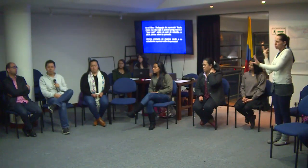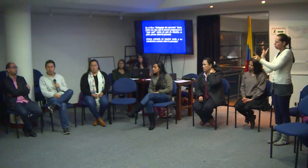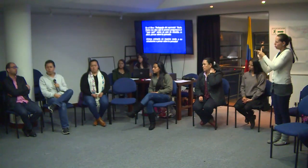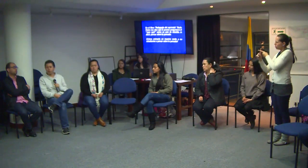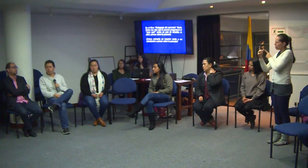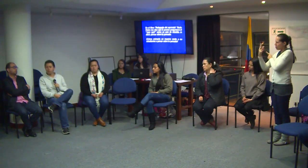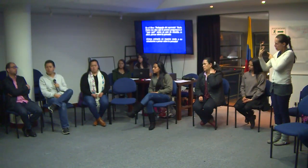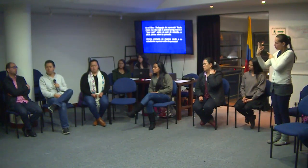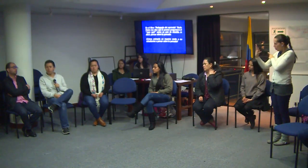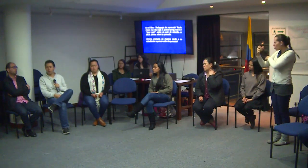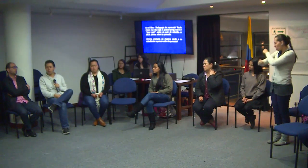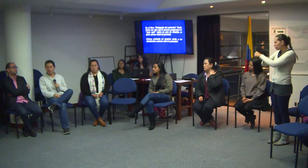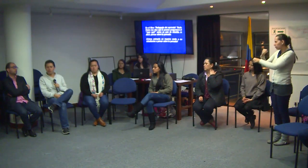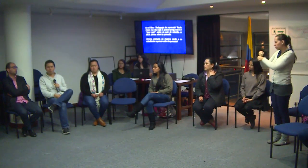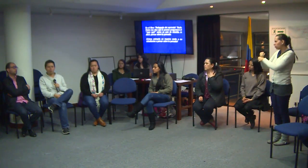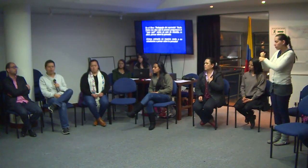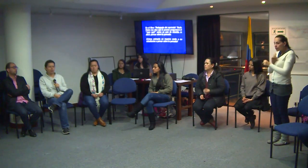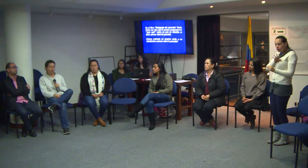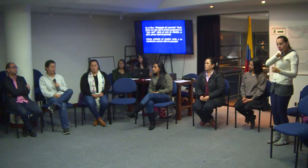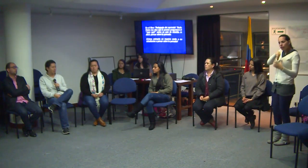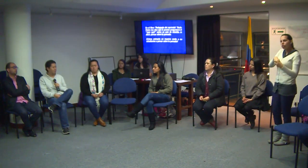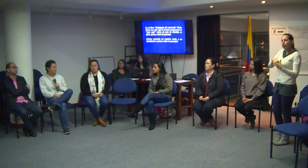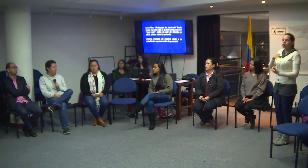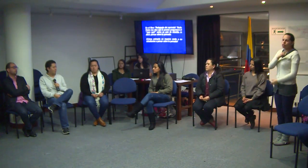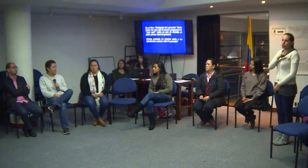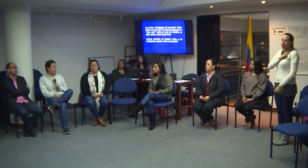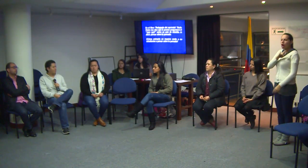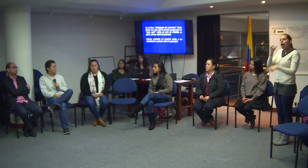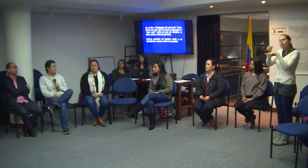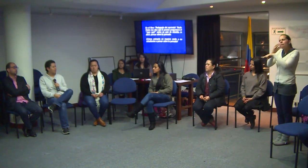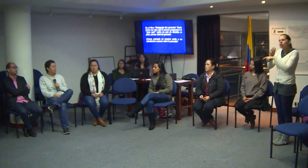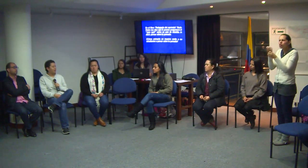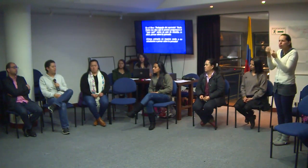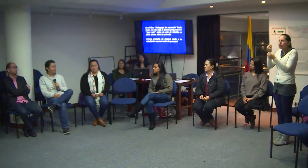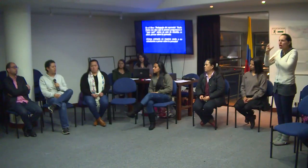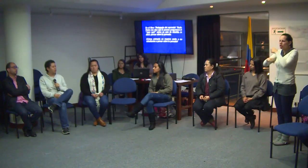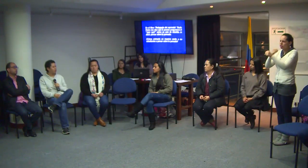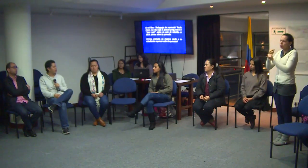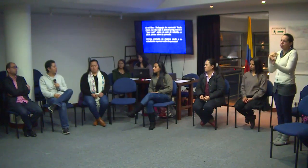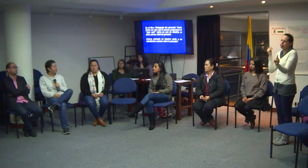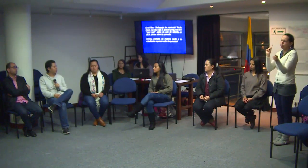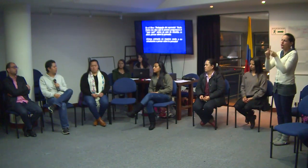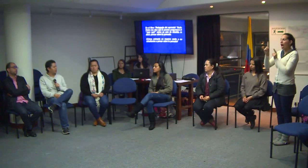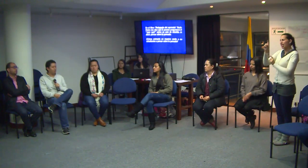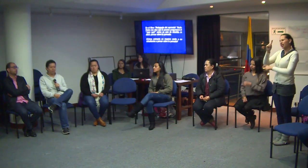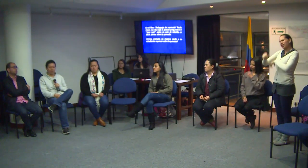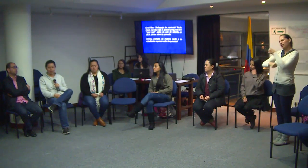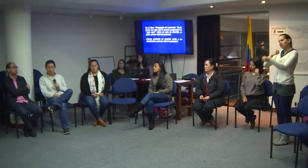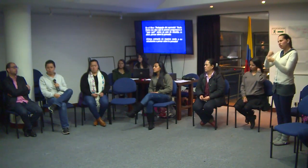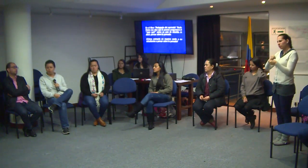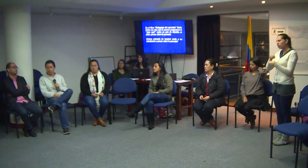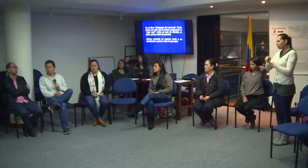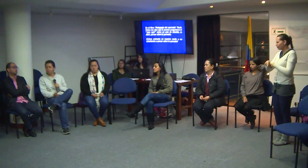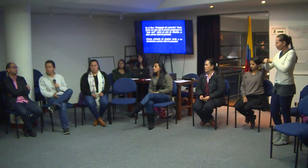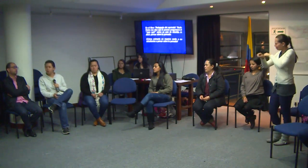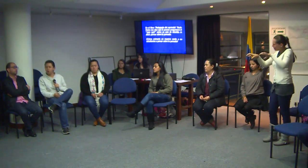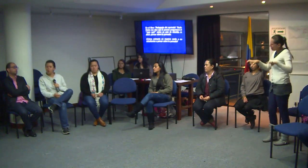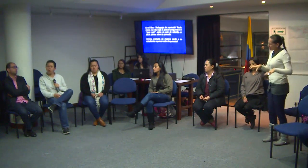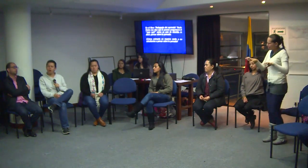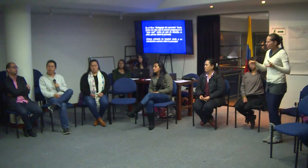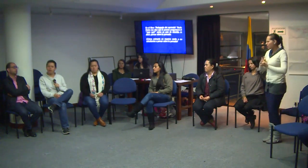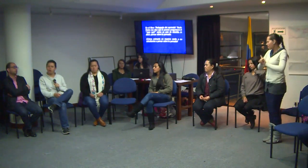aproximadamente 3-4 años. Ya llevo entre la universidad como maestro 6. Me permitió otro ejercicio totalmente diferente. Algunos